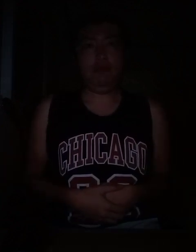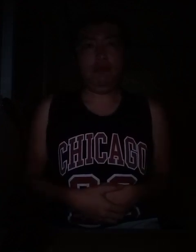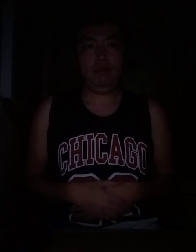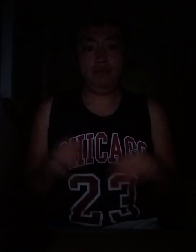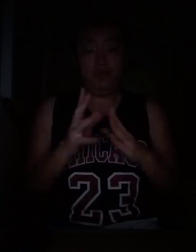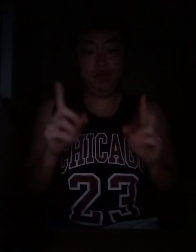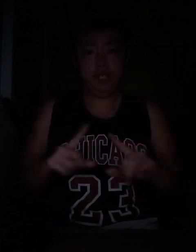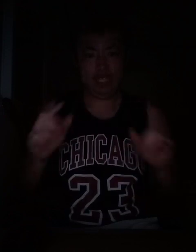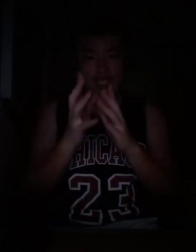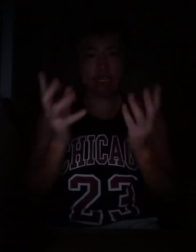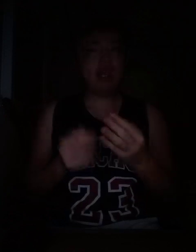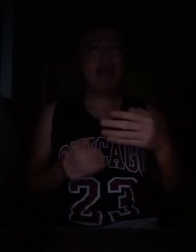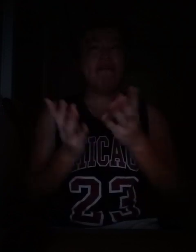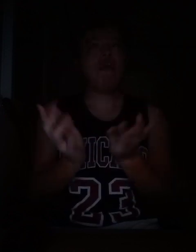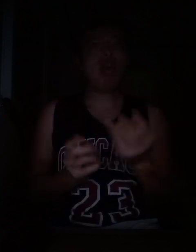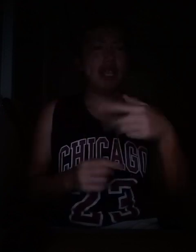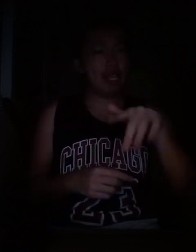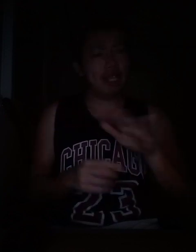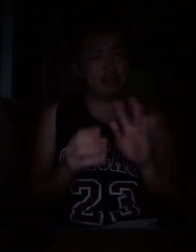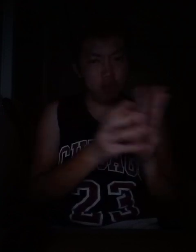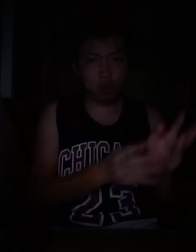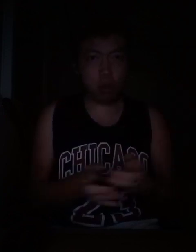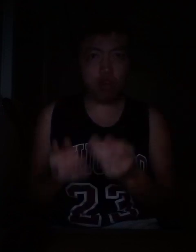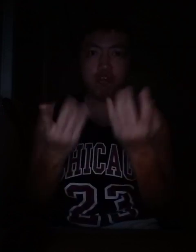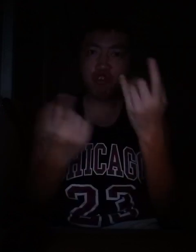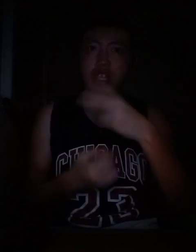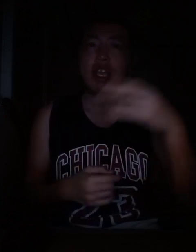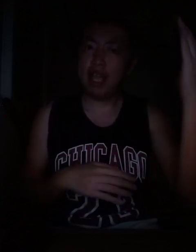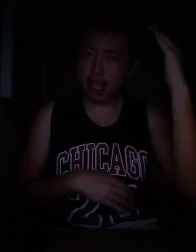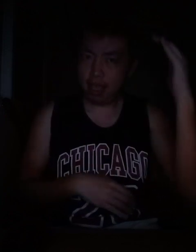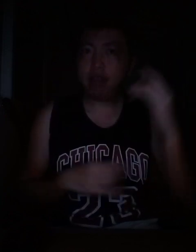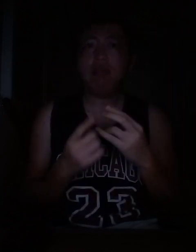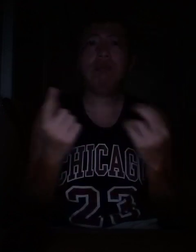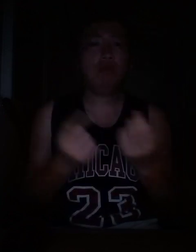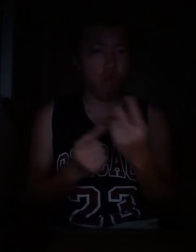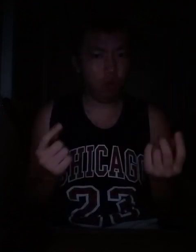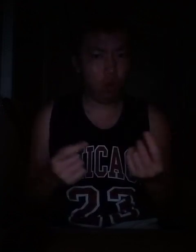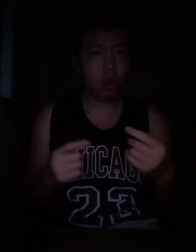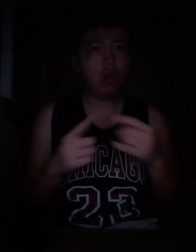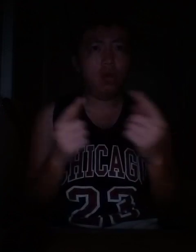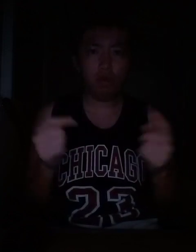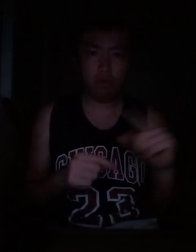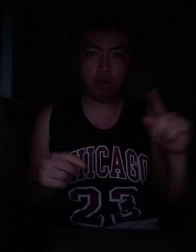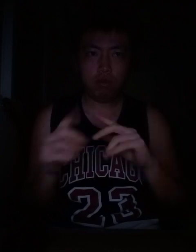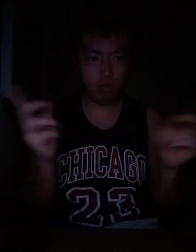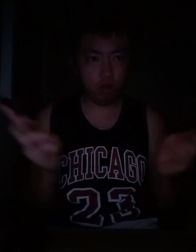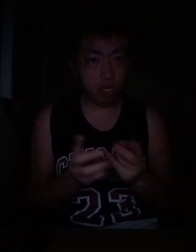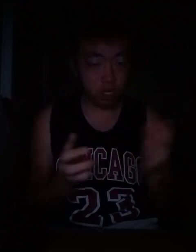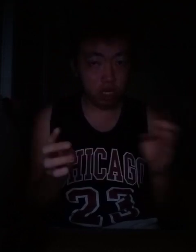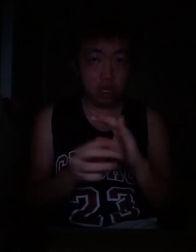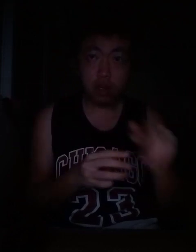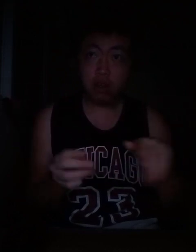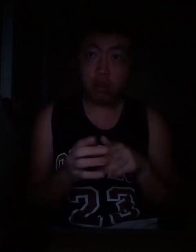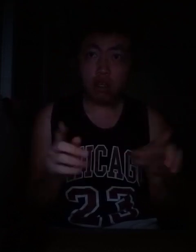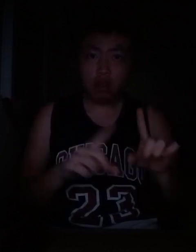세계 스카우트 잼버리 행사에 참여한 제주 지역 학생 40여 명도 야영장에서 퇴영한 뒤 새 숙소에서 남은